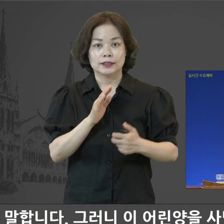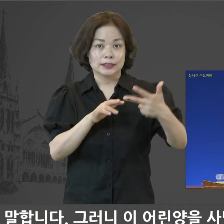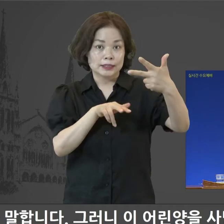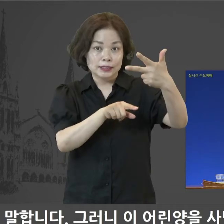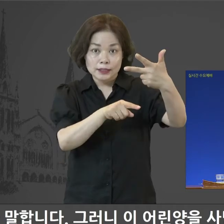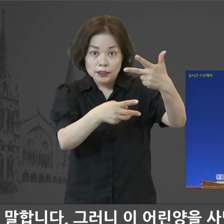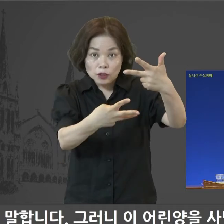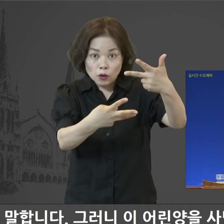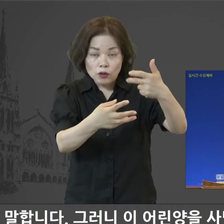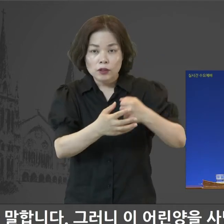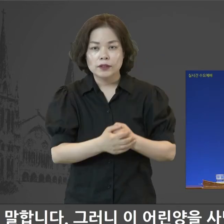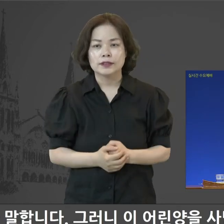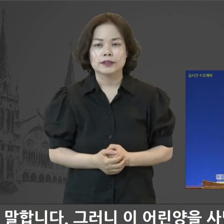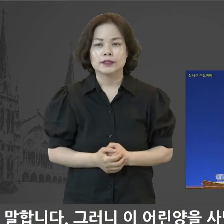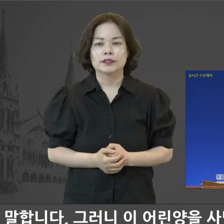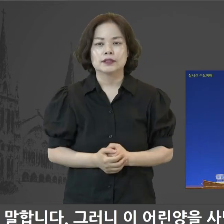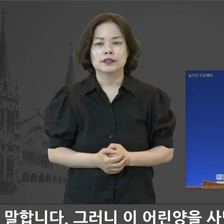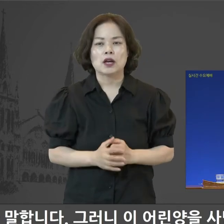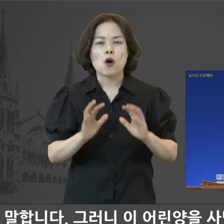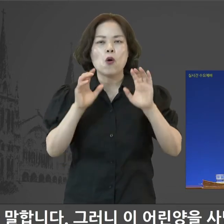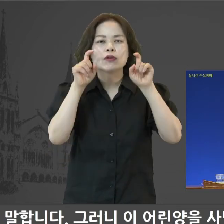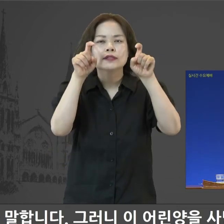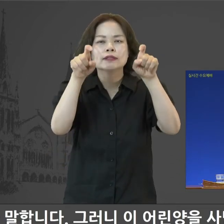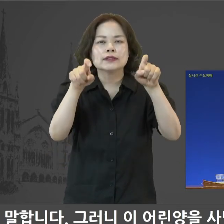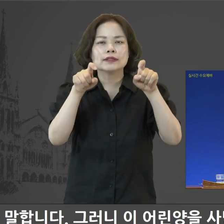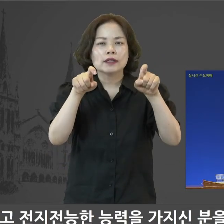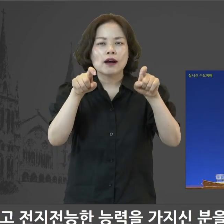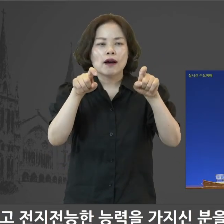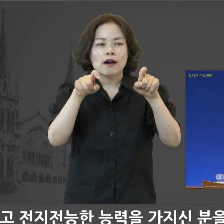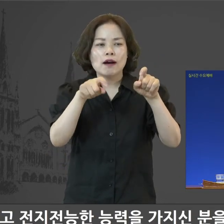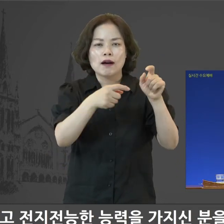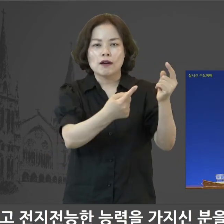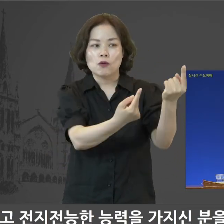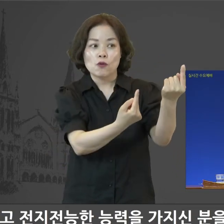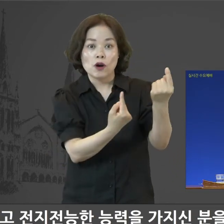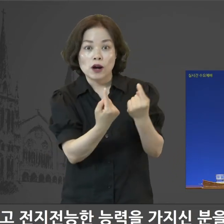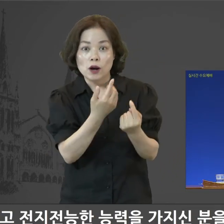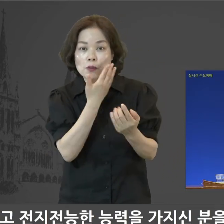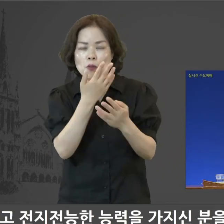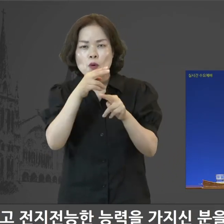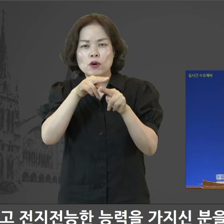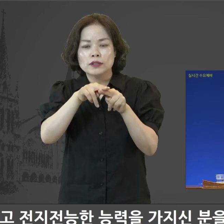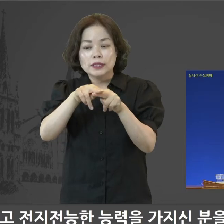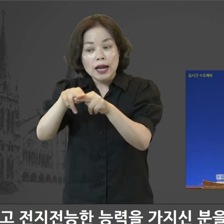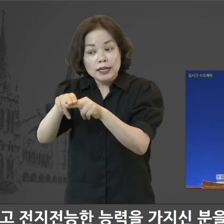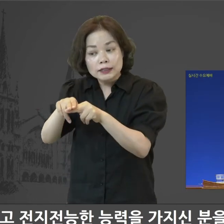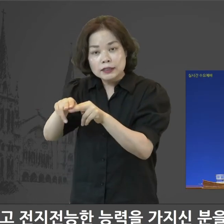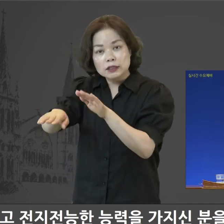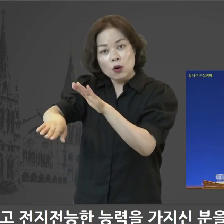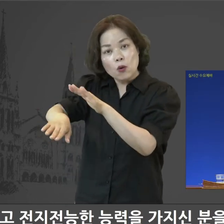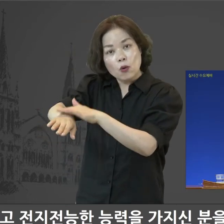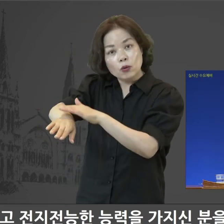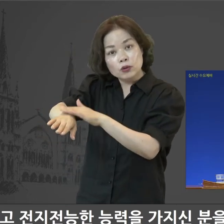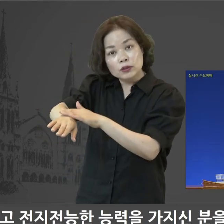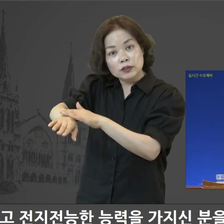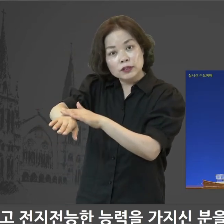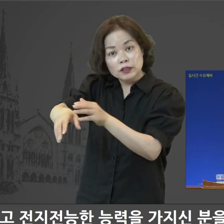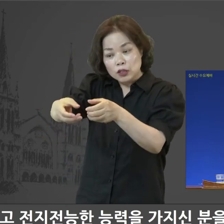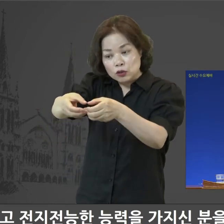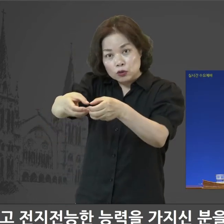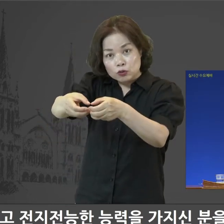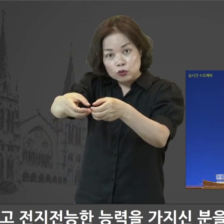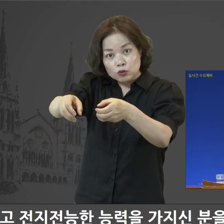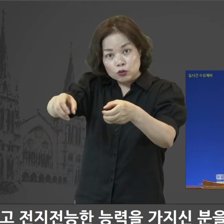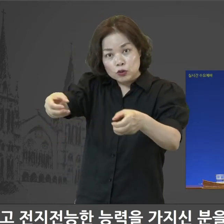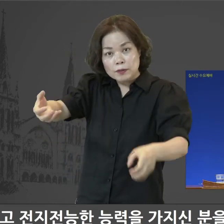말씀입니다. 그 어린 양이 나와서 보좌에 앉으신 이의 오른손에서